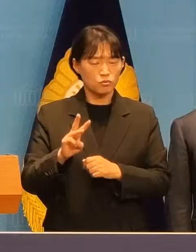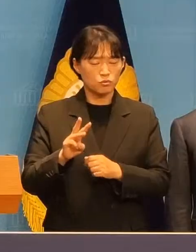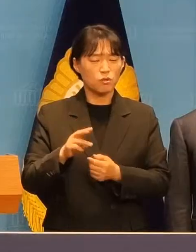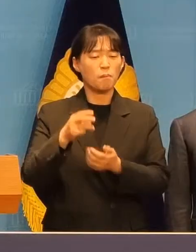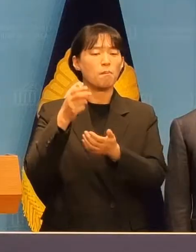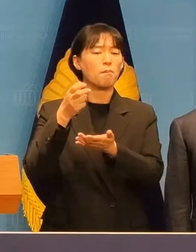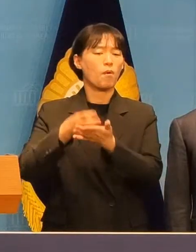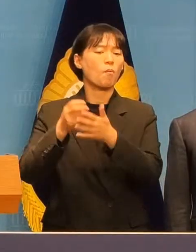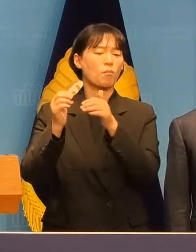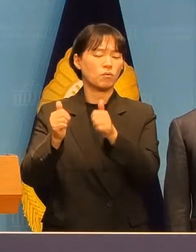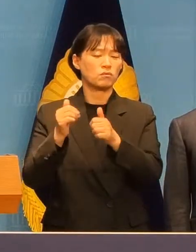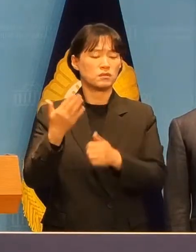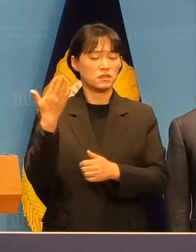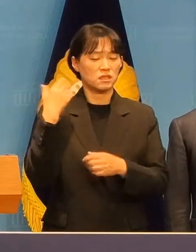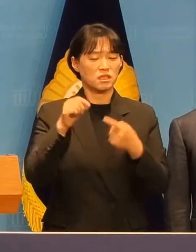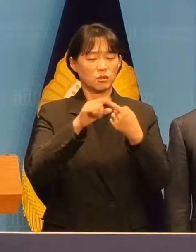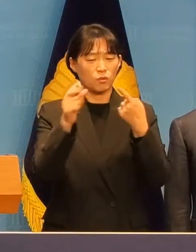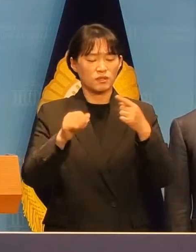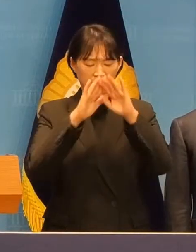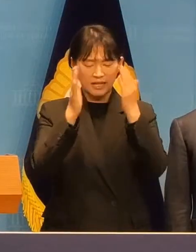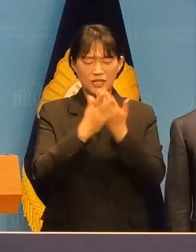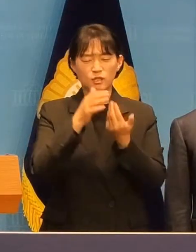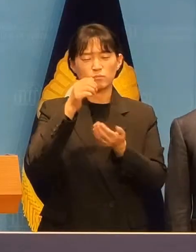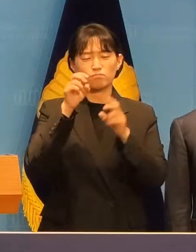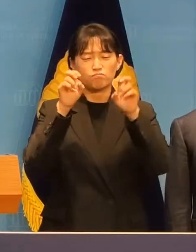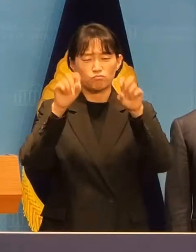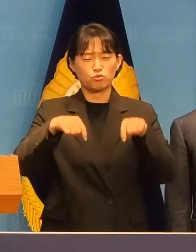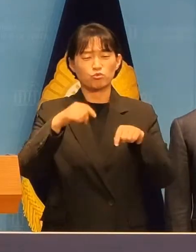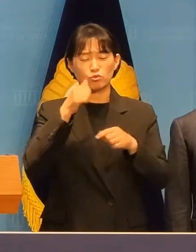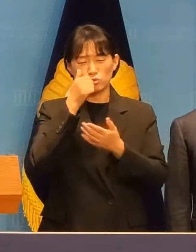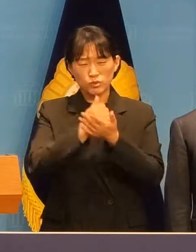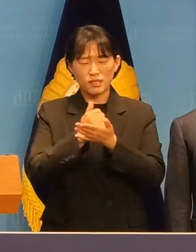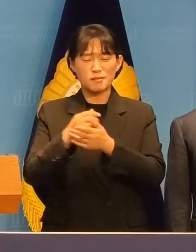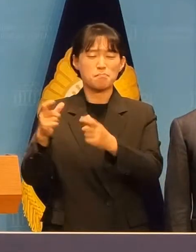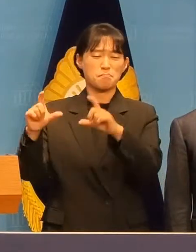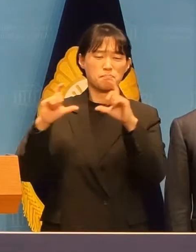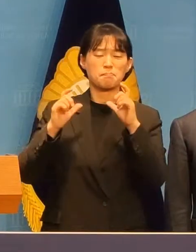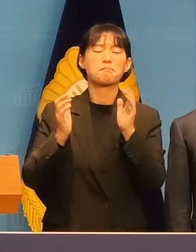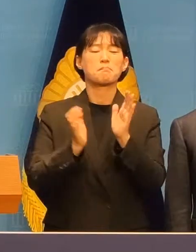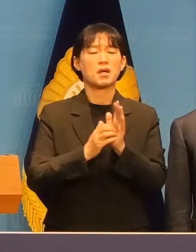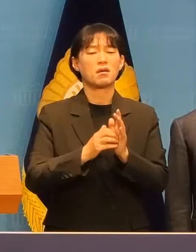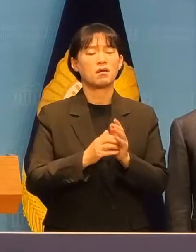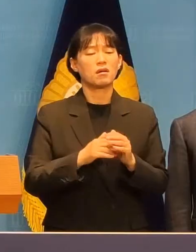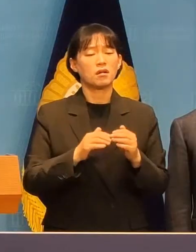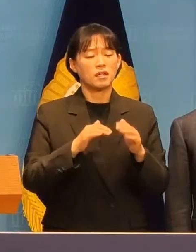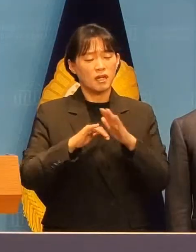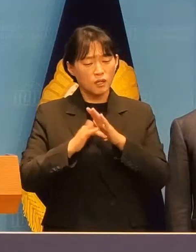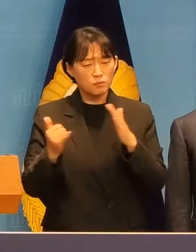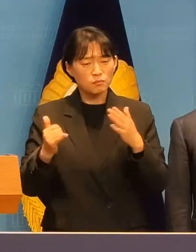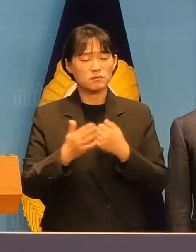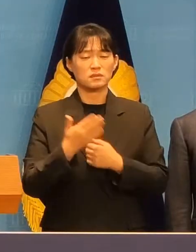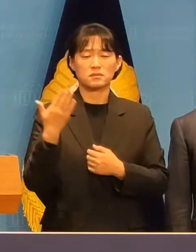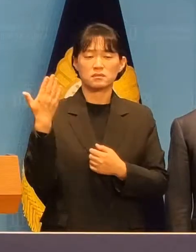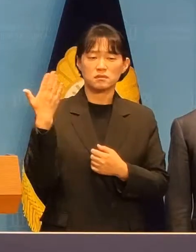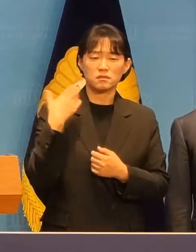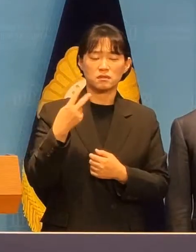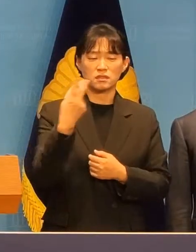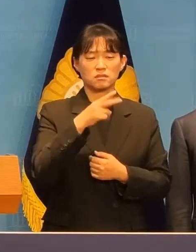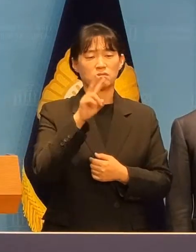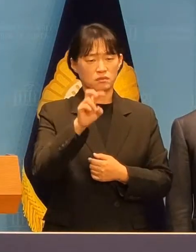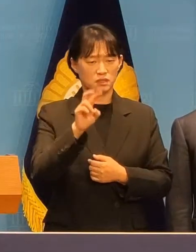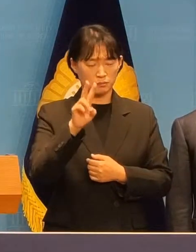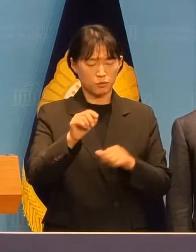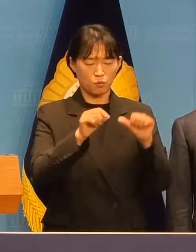지난해 1월 모두 무죄 판결을 내렸습니다. 이후 유족은 지난